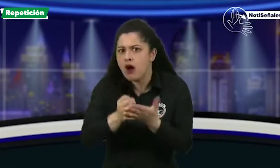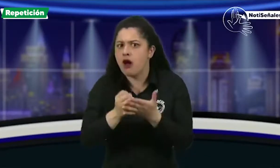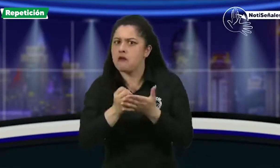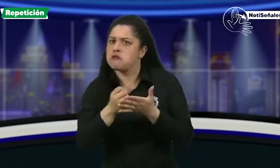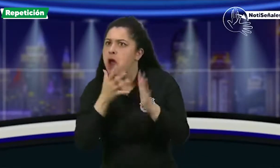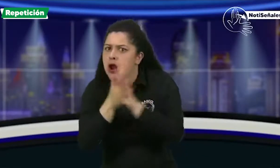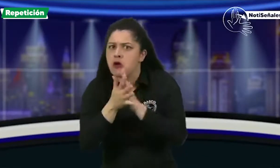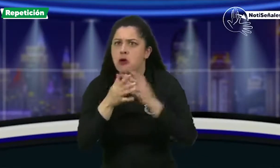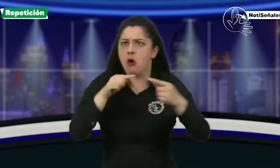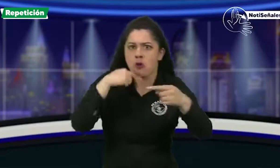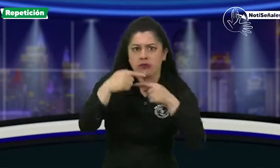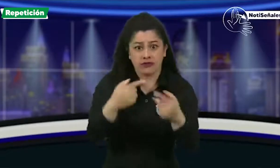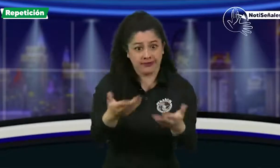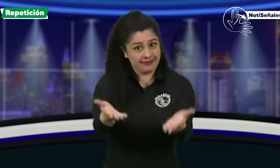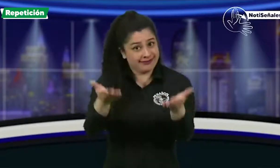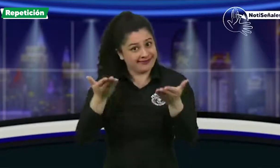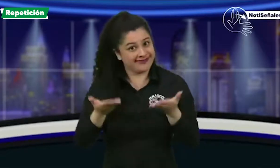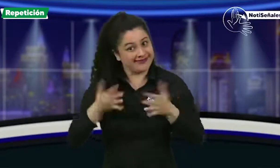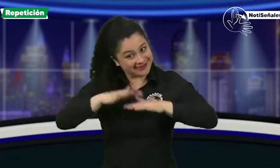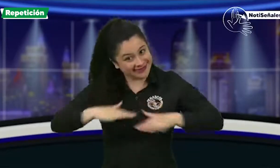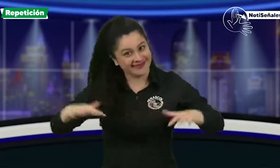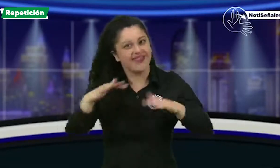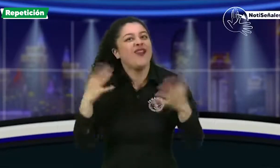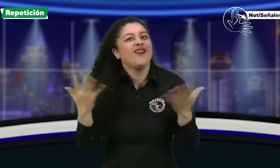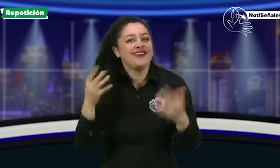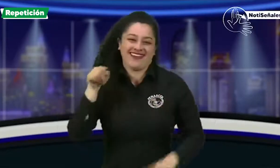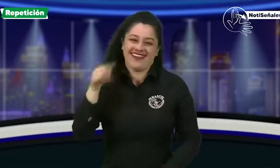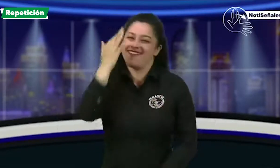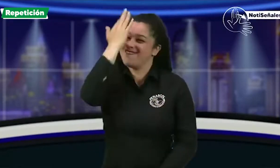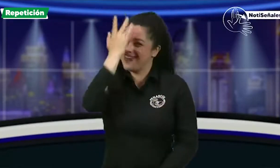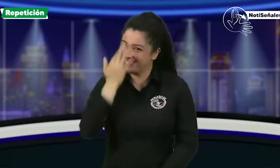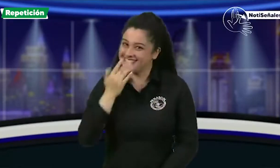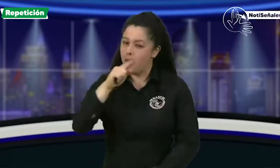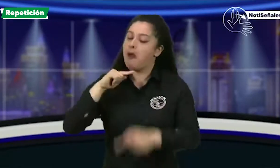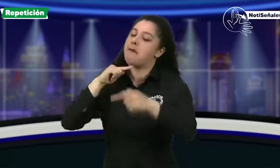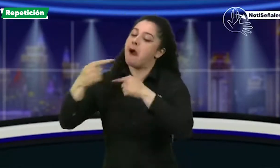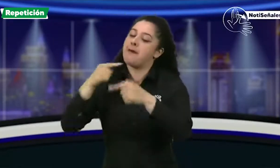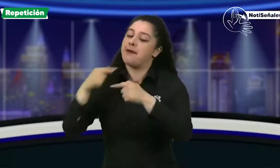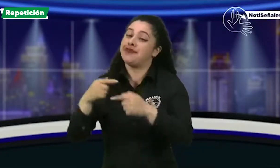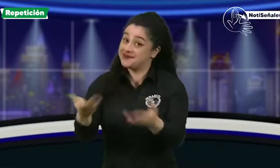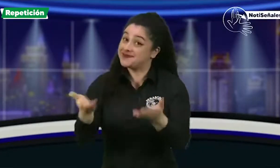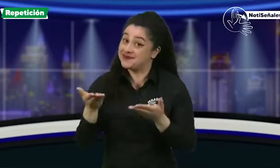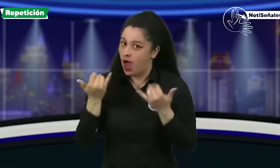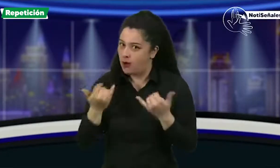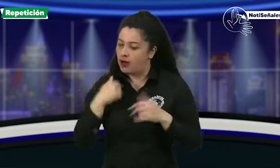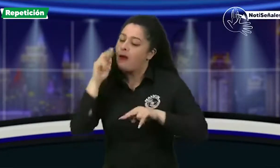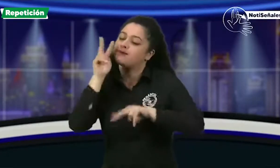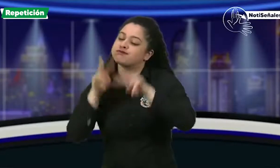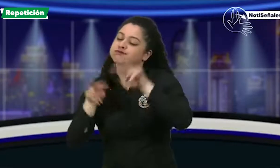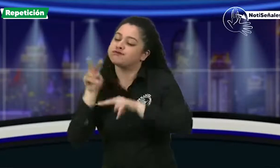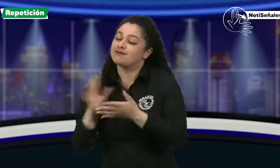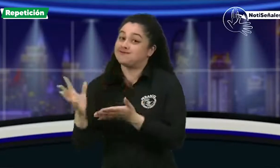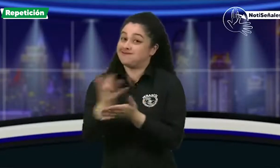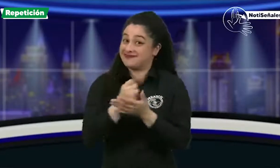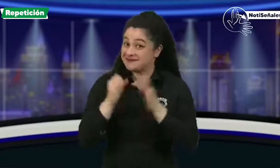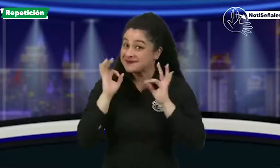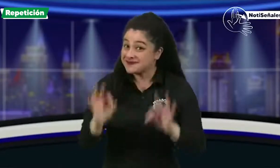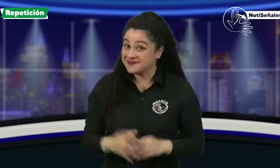Si ustedes quieren darnos su opinión, algún comentario, claro que sí, en el Facebook de Fenascol pueden hacerlo